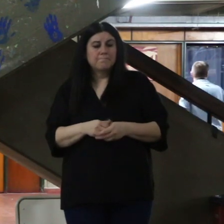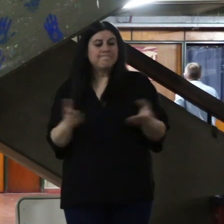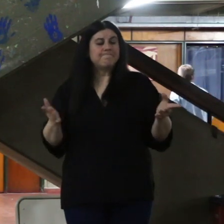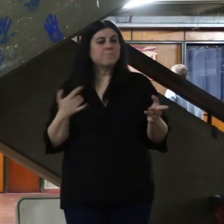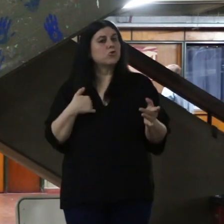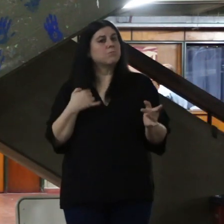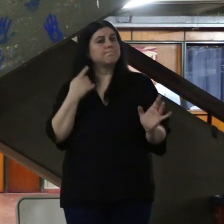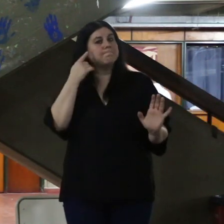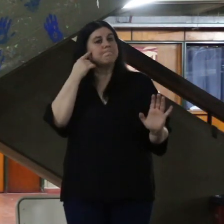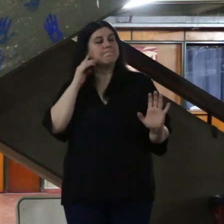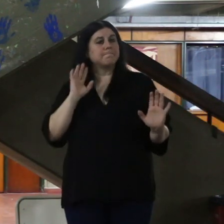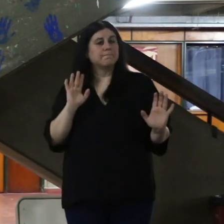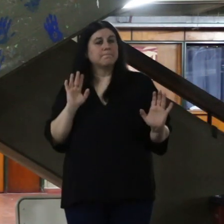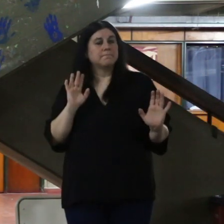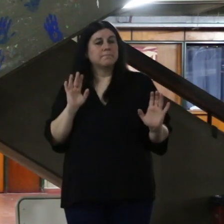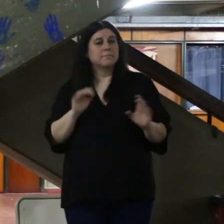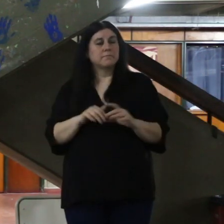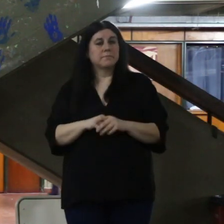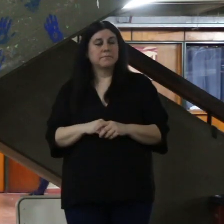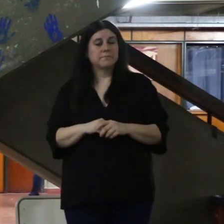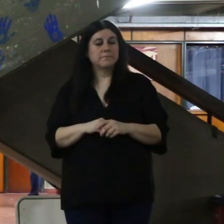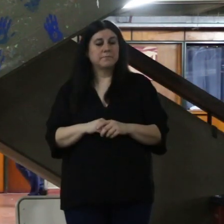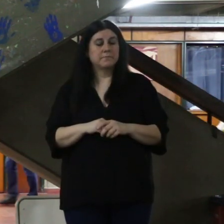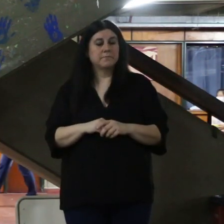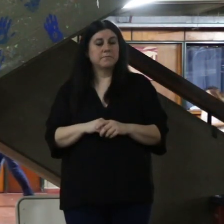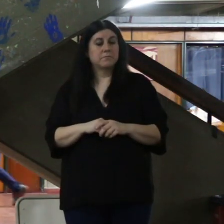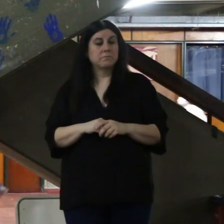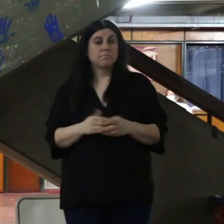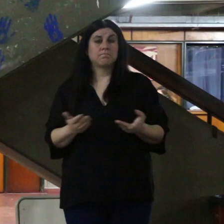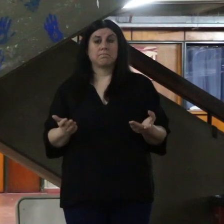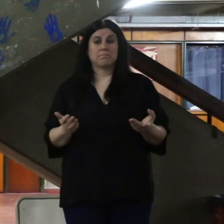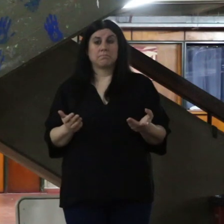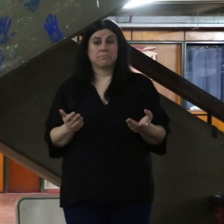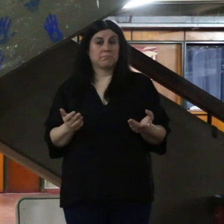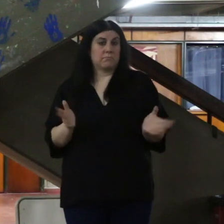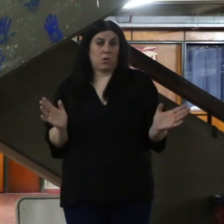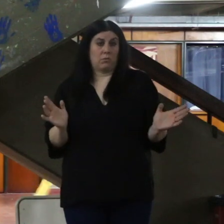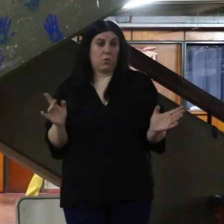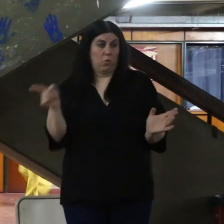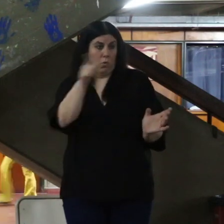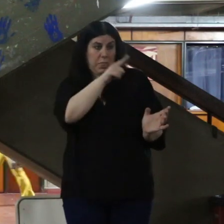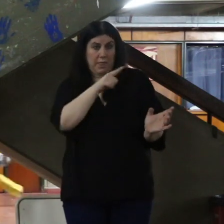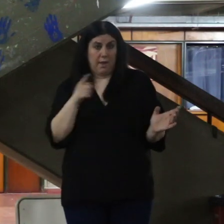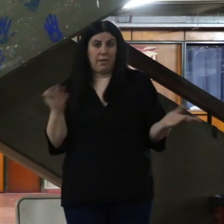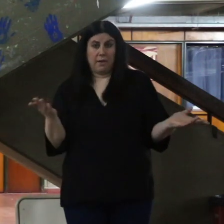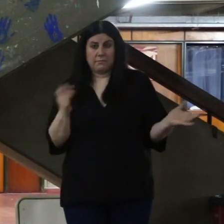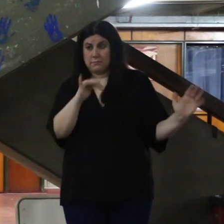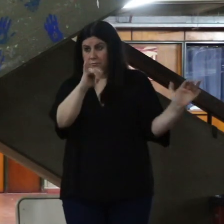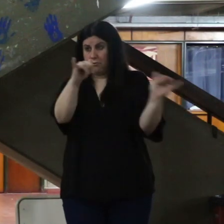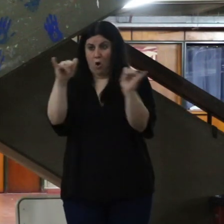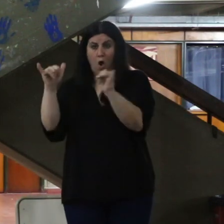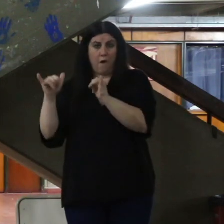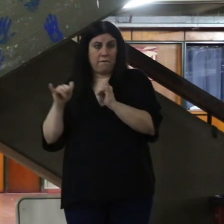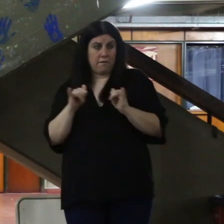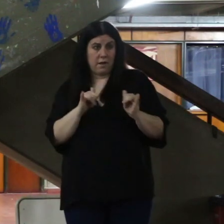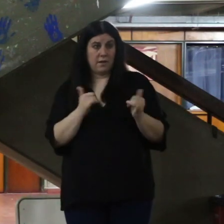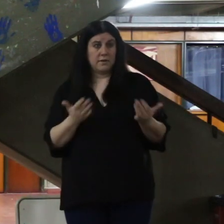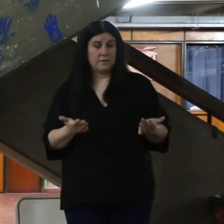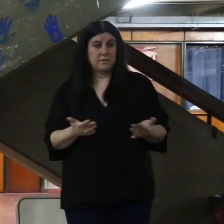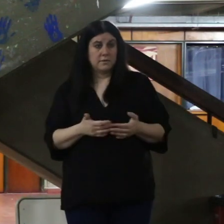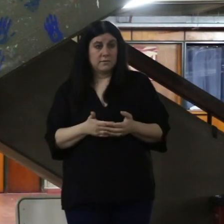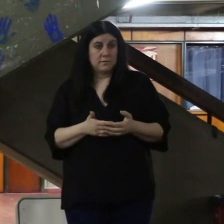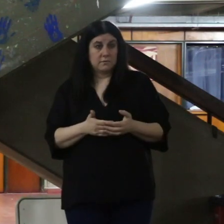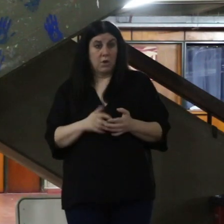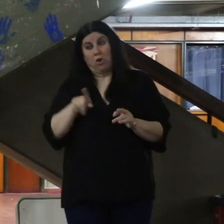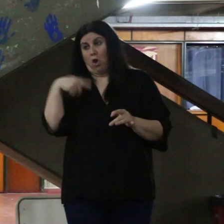yo creo que por ahí nadie mejor que ustedes, ¿sí?, jóvenes,